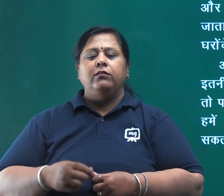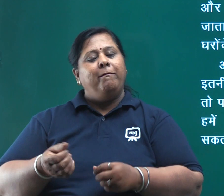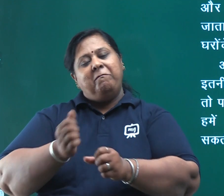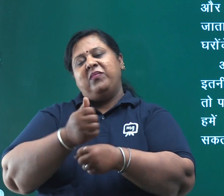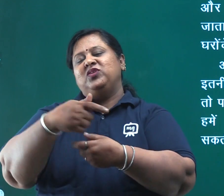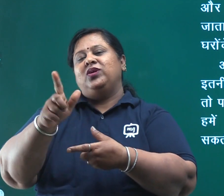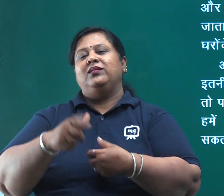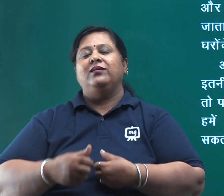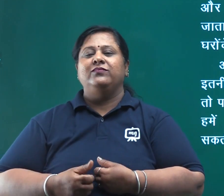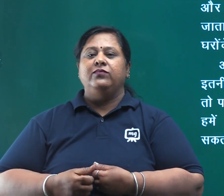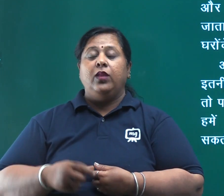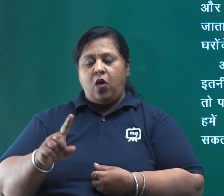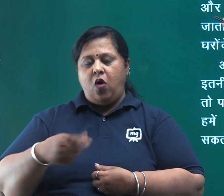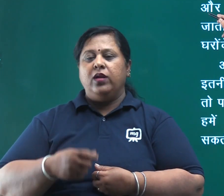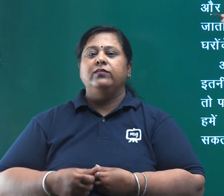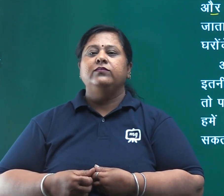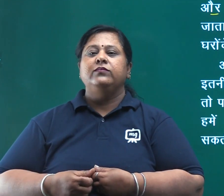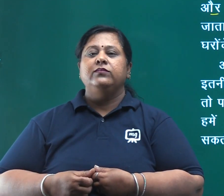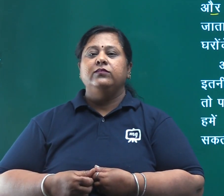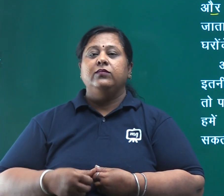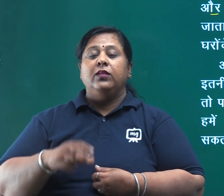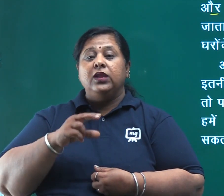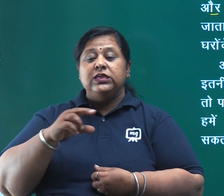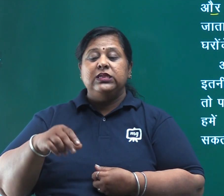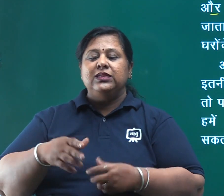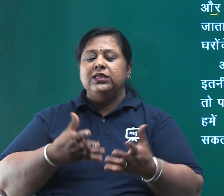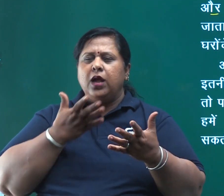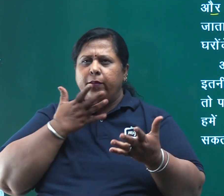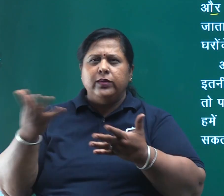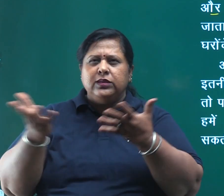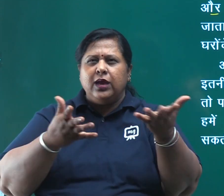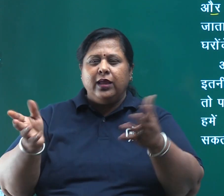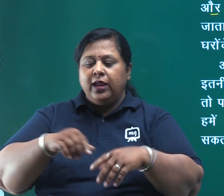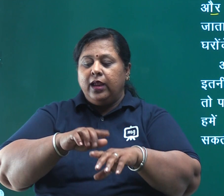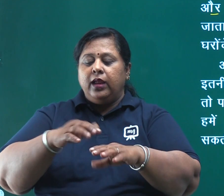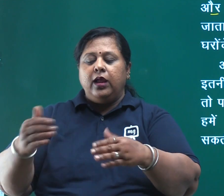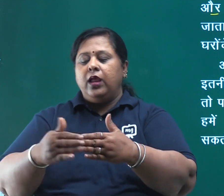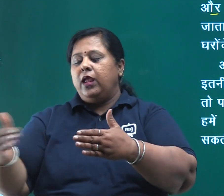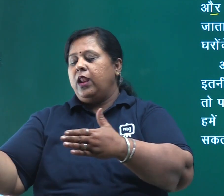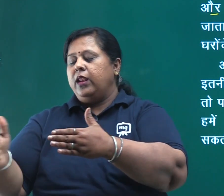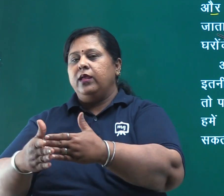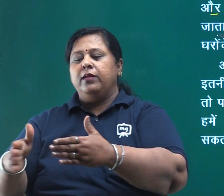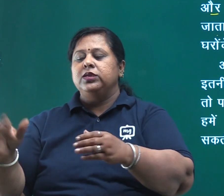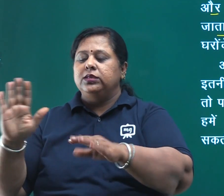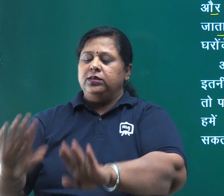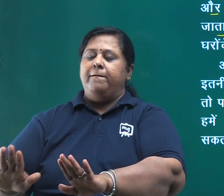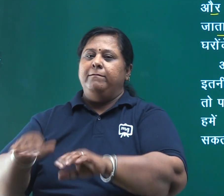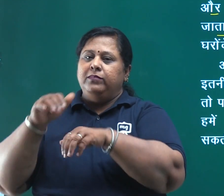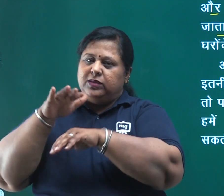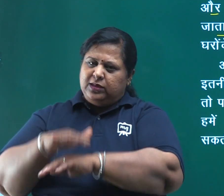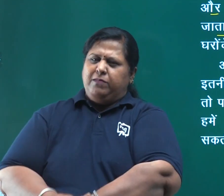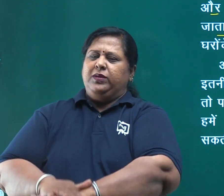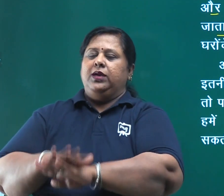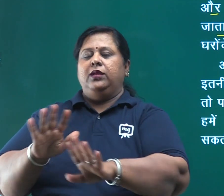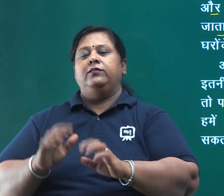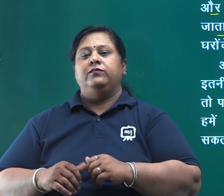बन जाता और सागर के किनारे जम जाता।